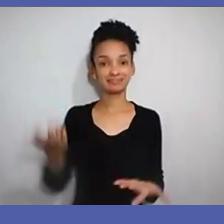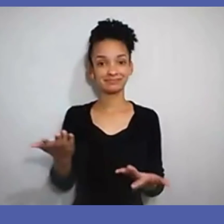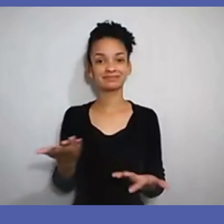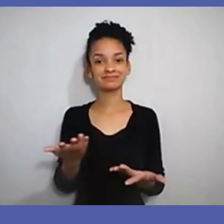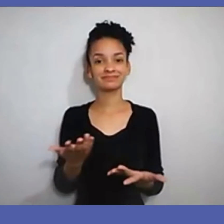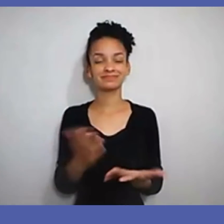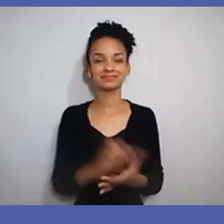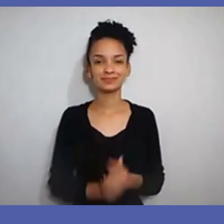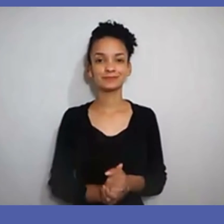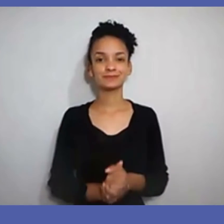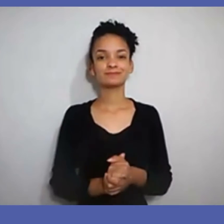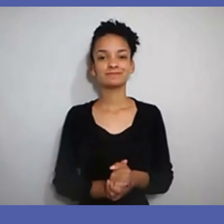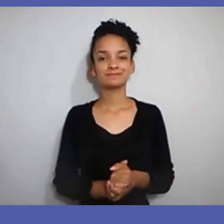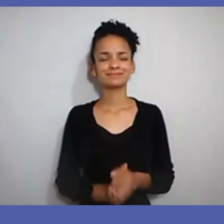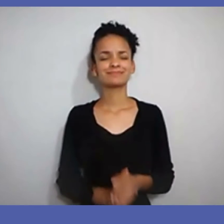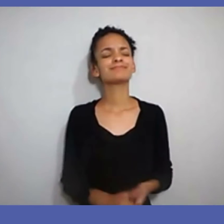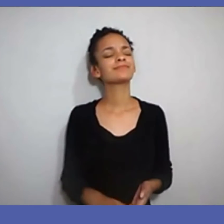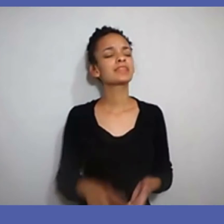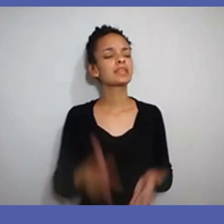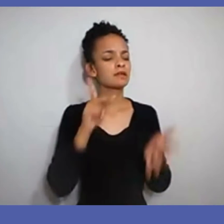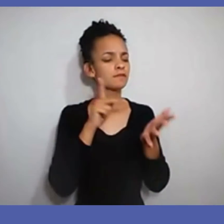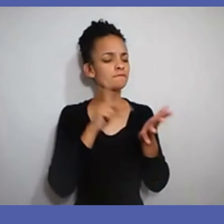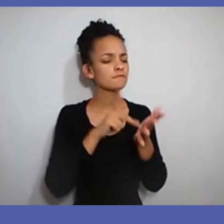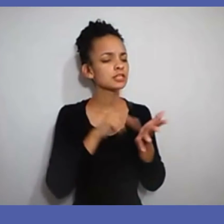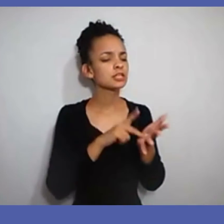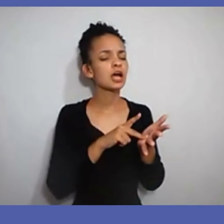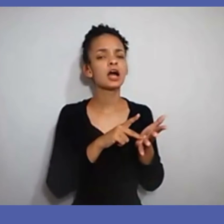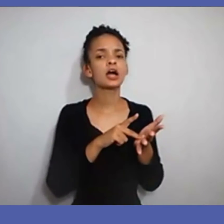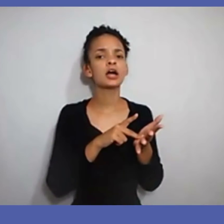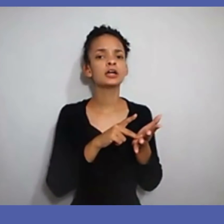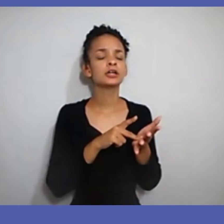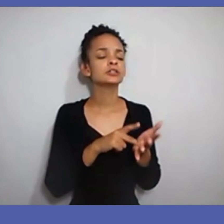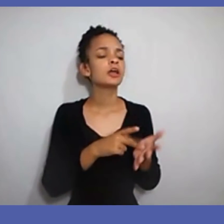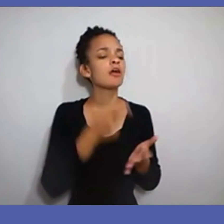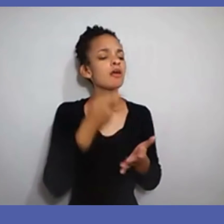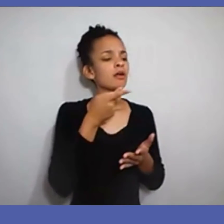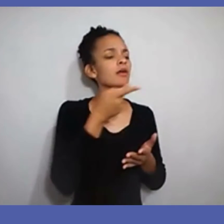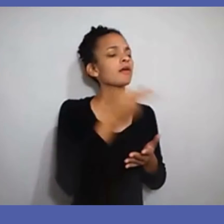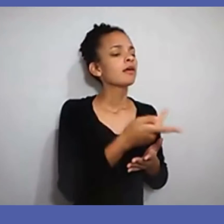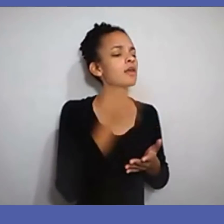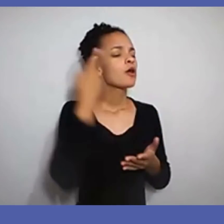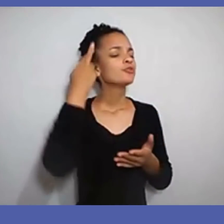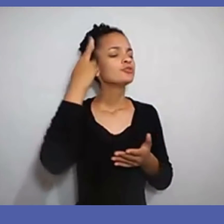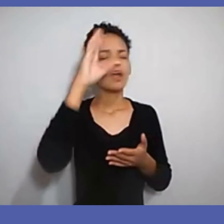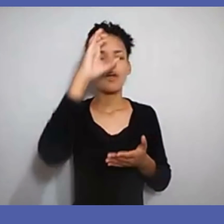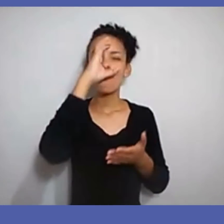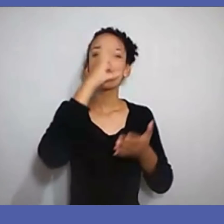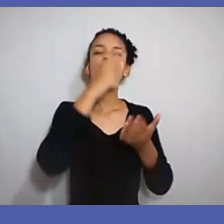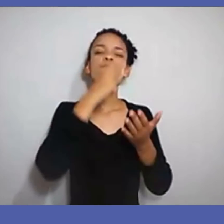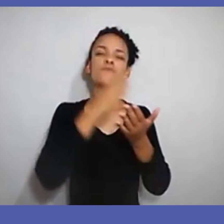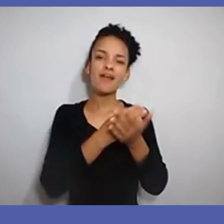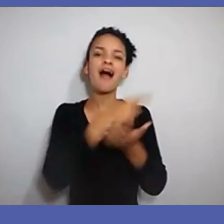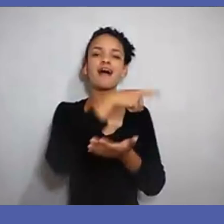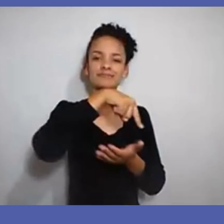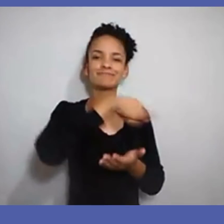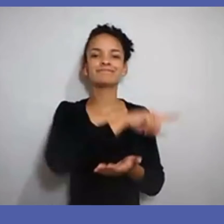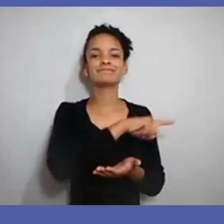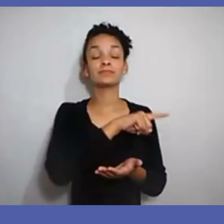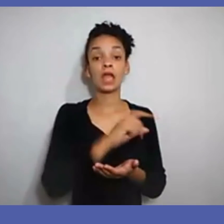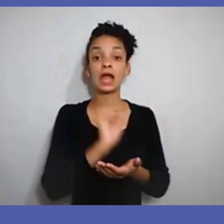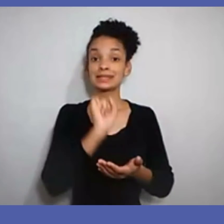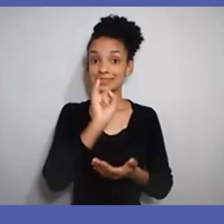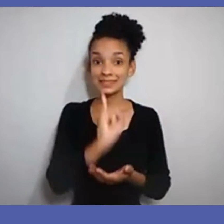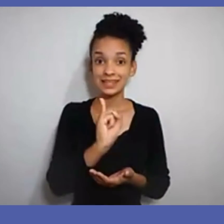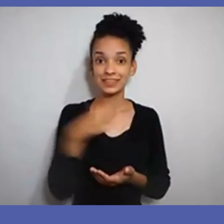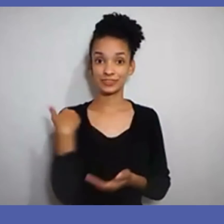Em verdade vos digo que lhe confiará todos os seus bens. Se você cuida bem dos bens que são homens aqui na